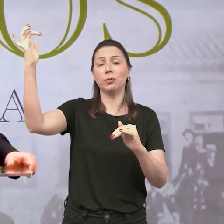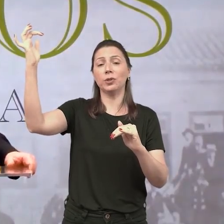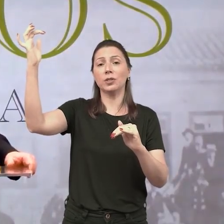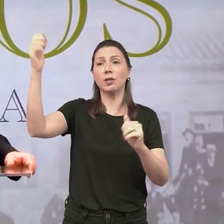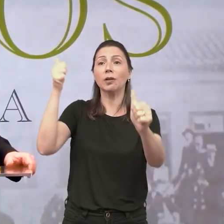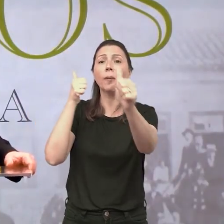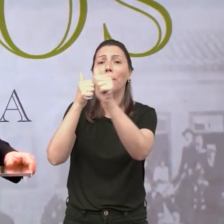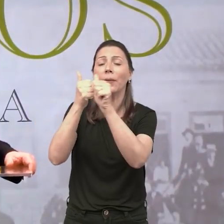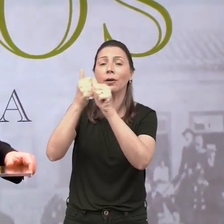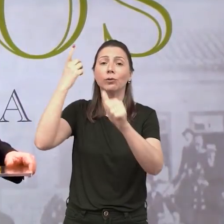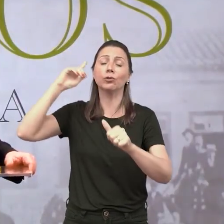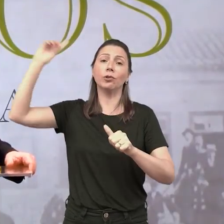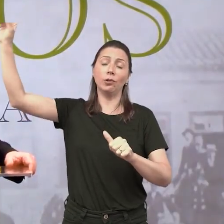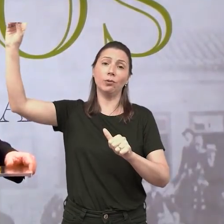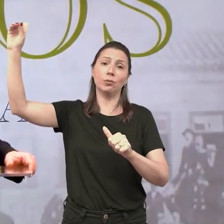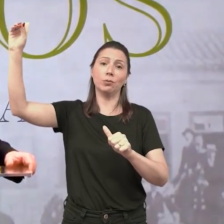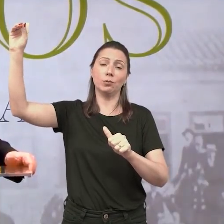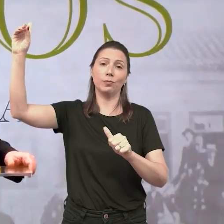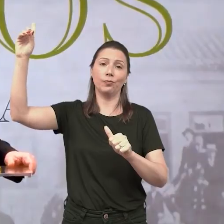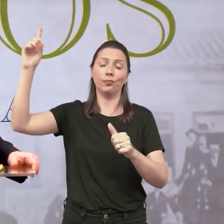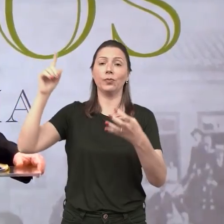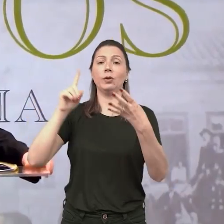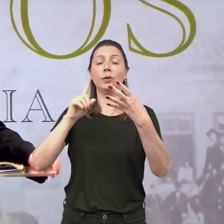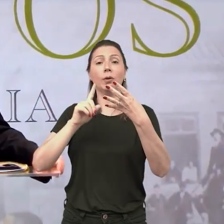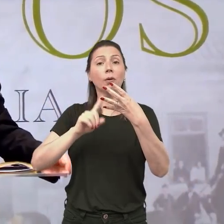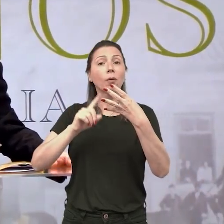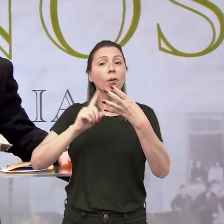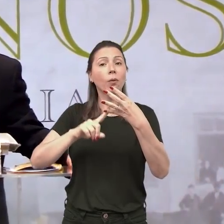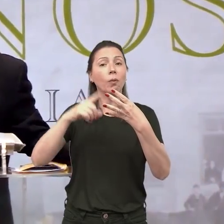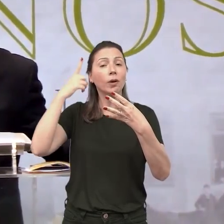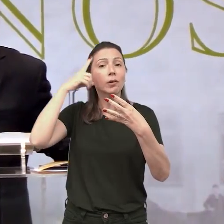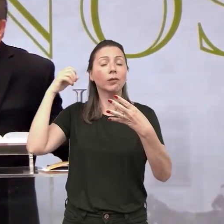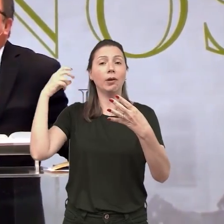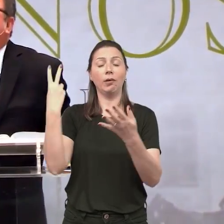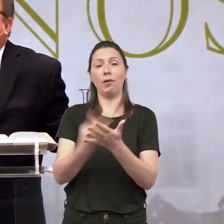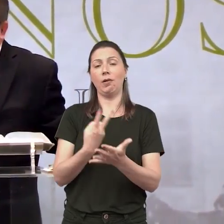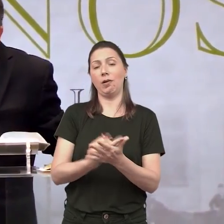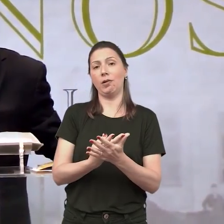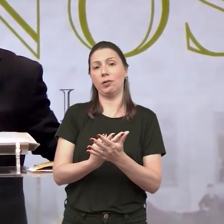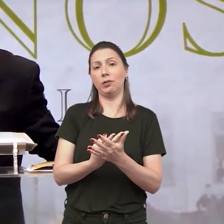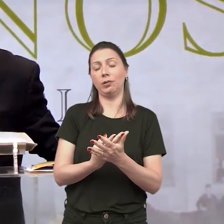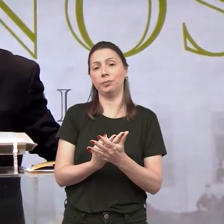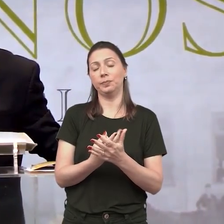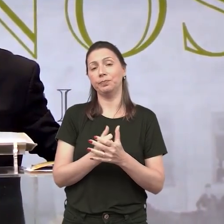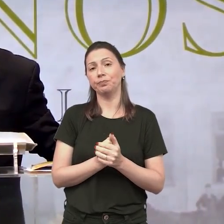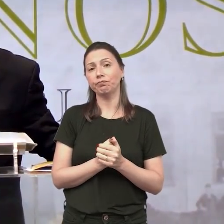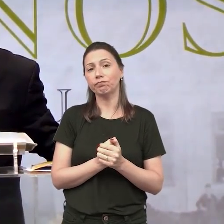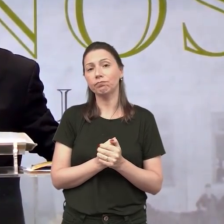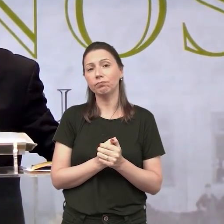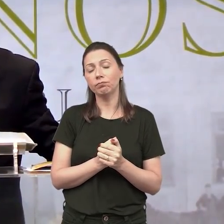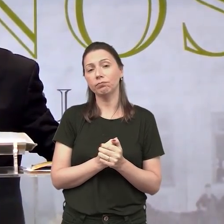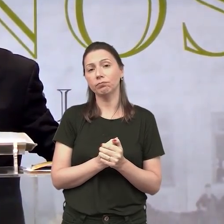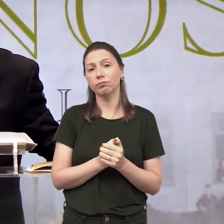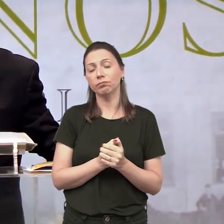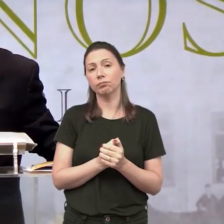Mas também, um quarto mito, Deus quer que você saiba